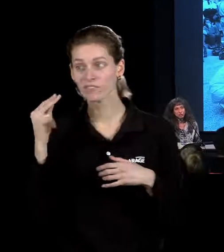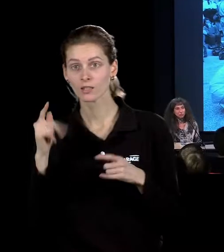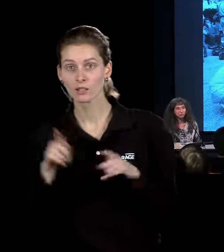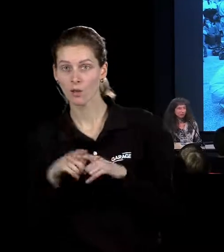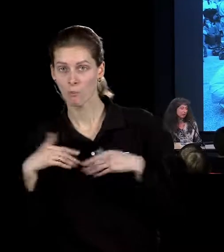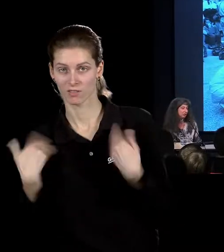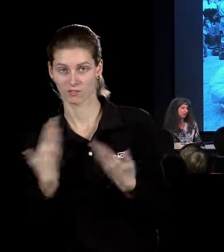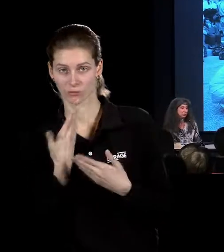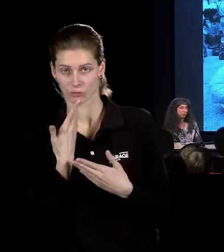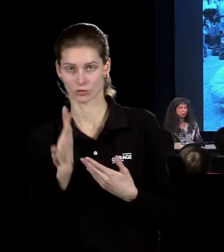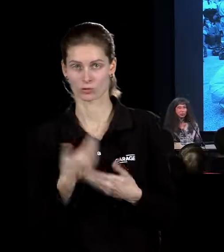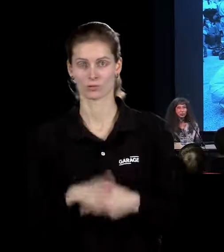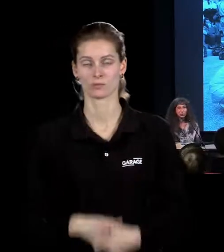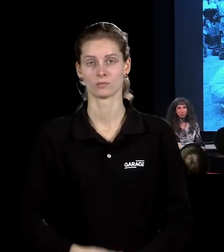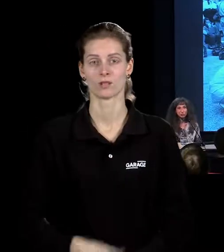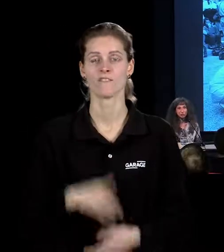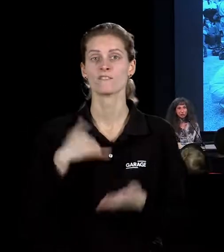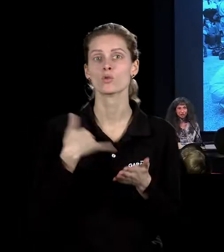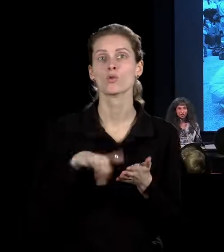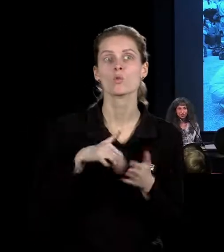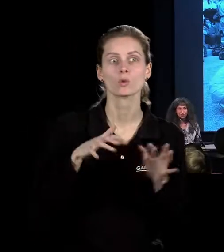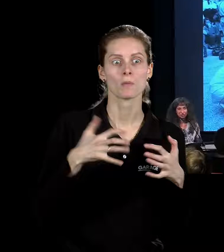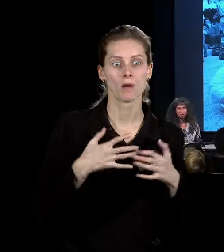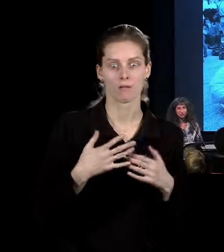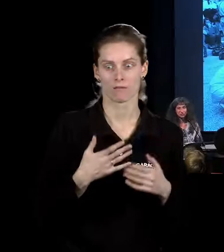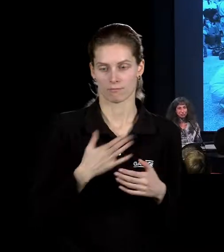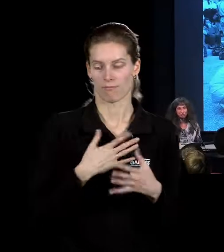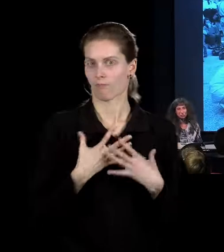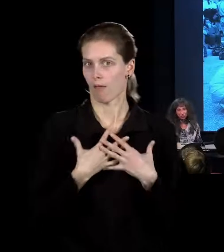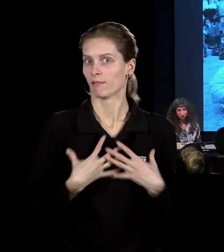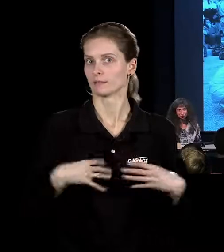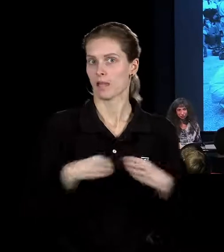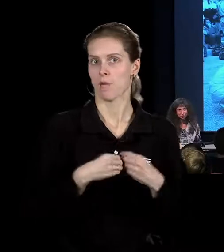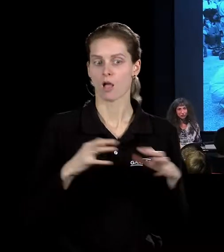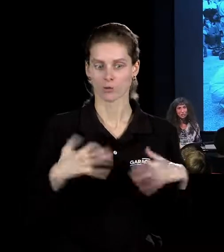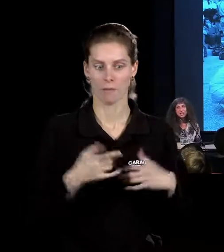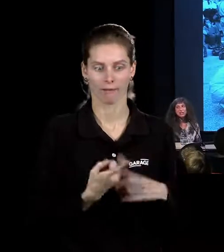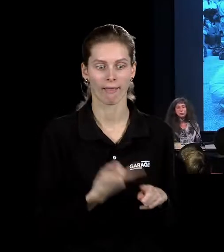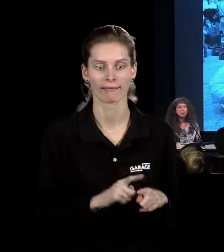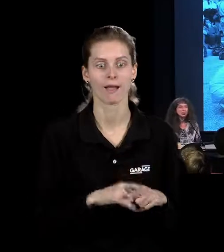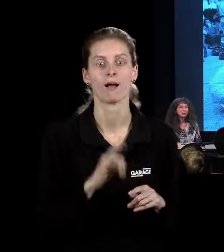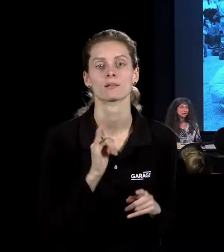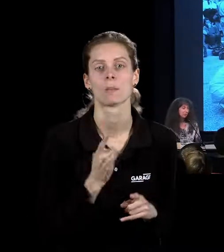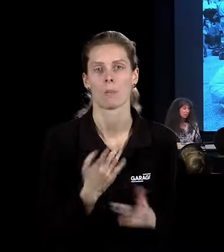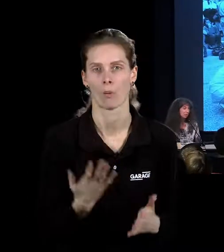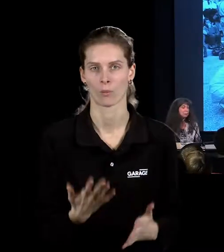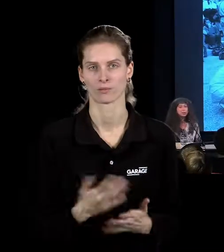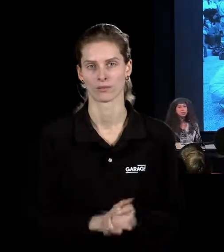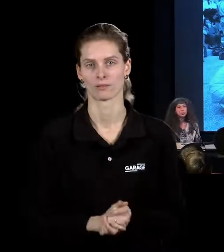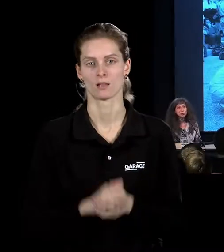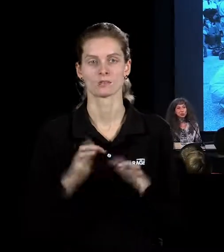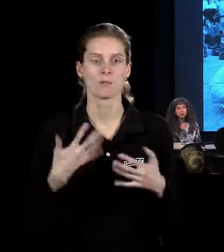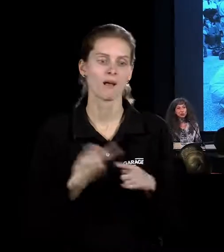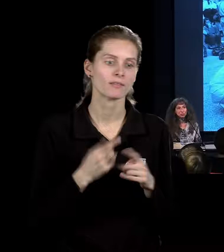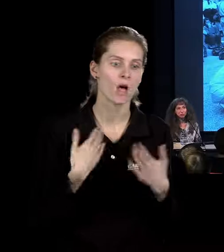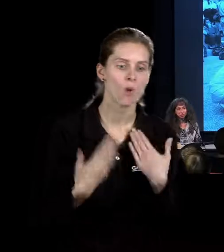когда собака, как в Нью-Йорке собака – это член семьи, собака – это почти ребенок, собака – это…